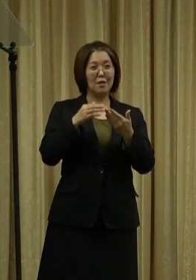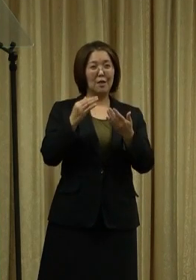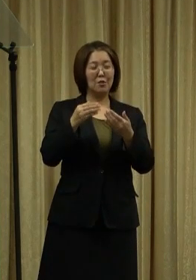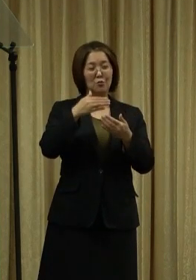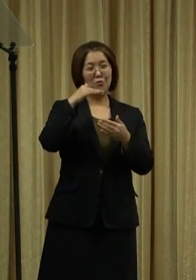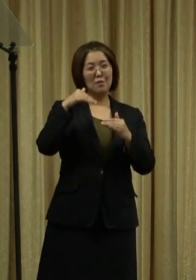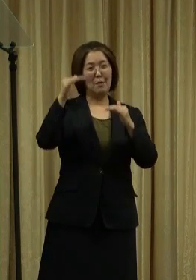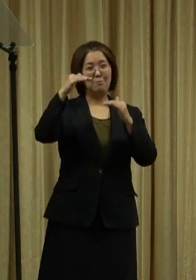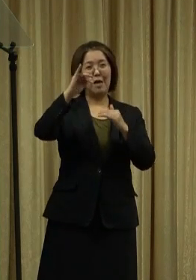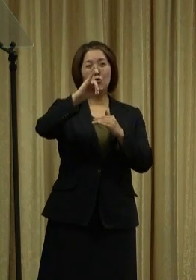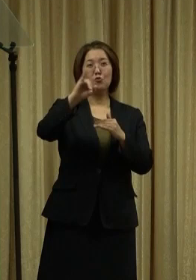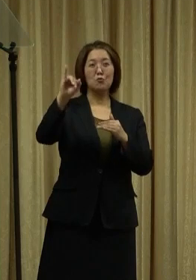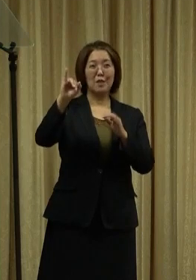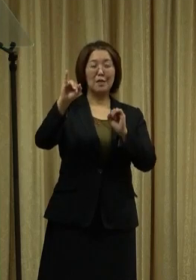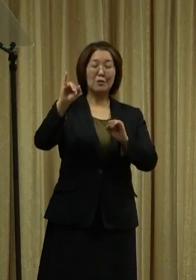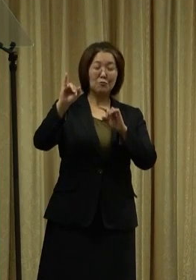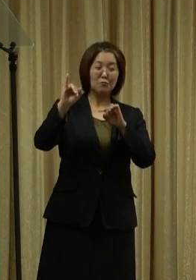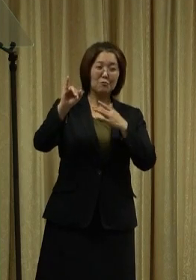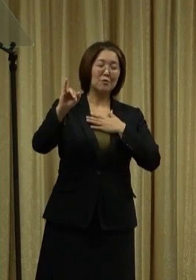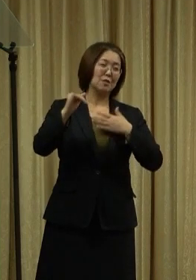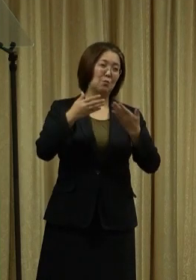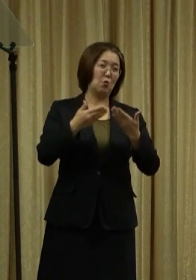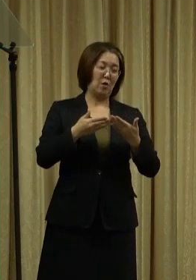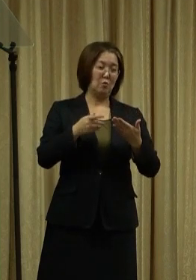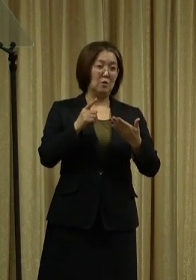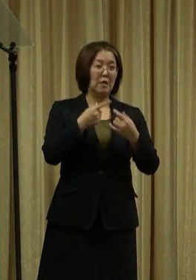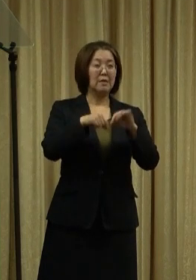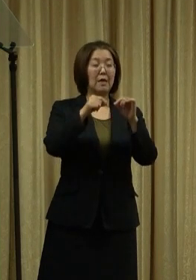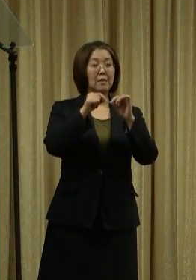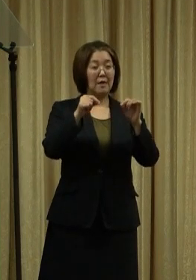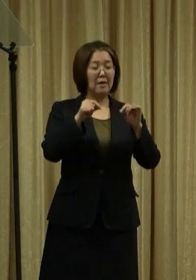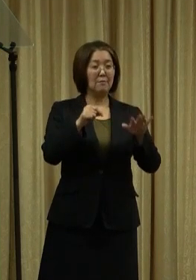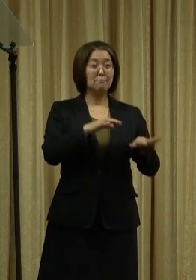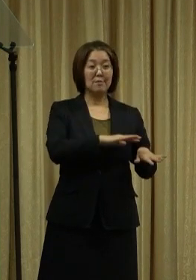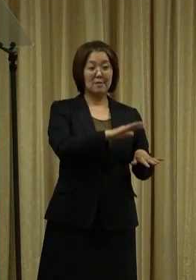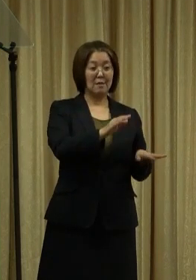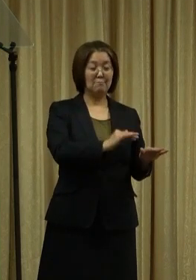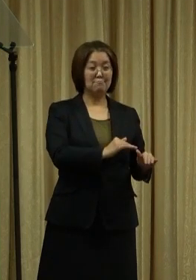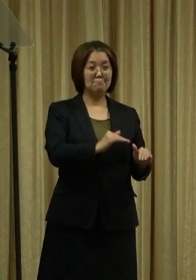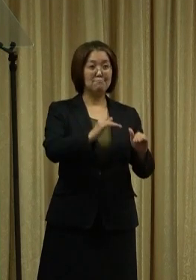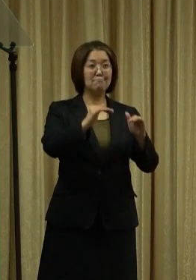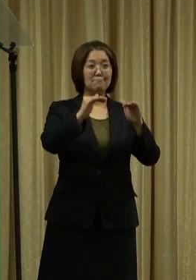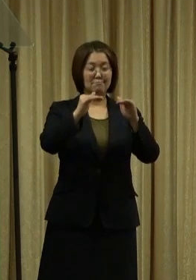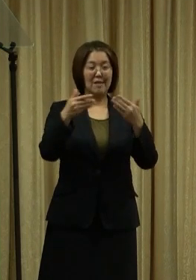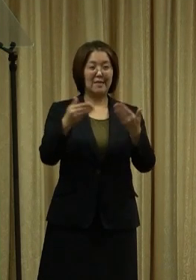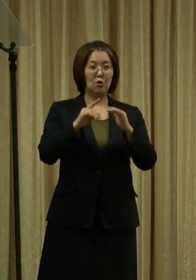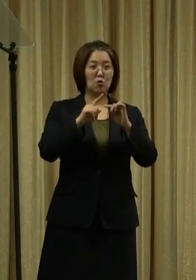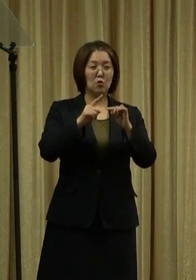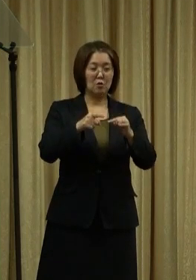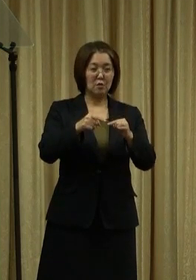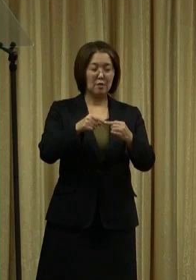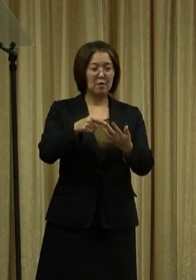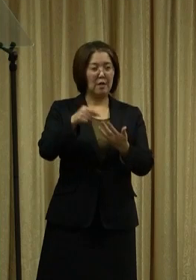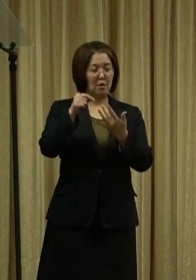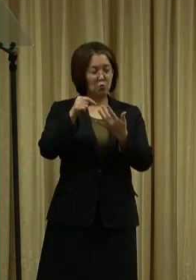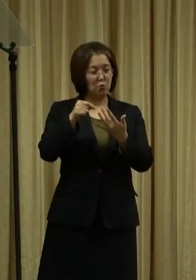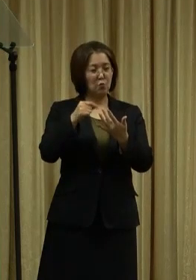も知ってもらう、それが将来、彼ら彼女らが就職を決めるときの、